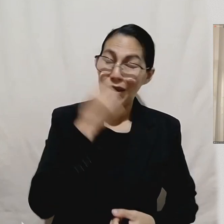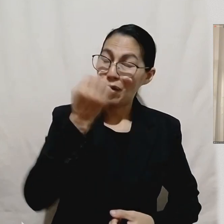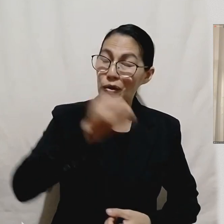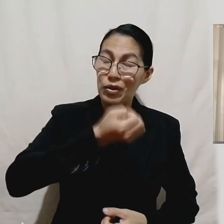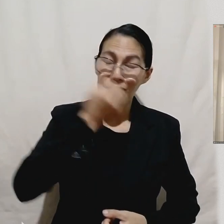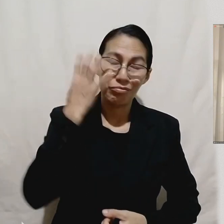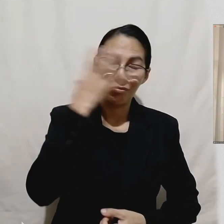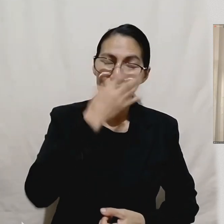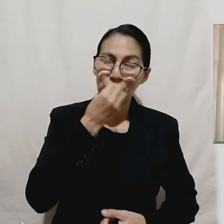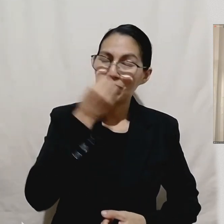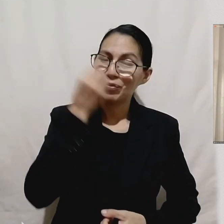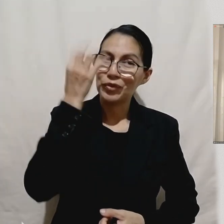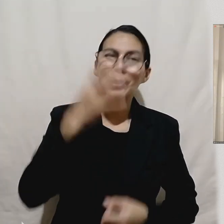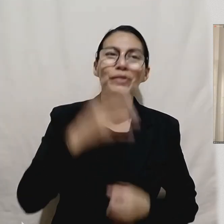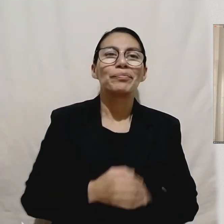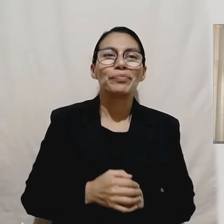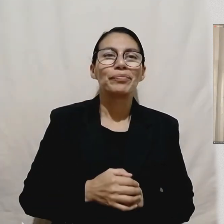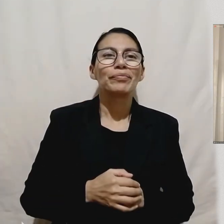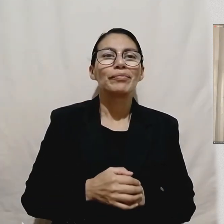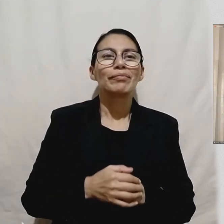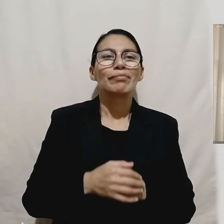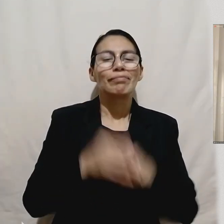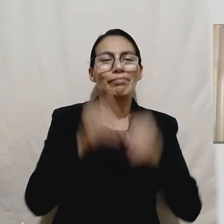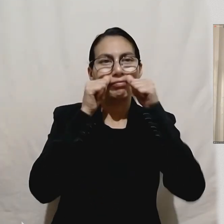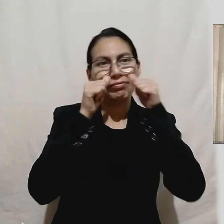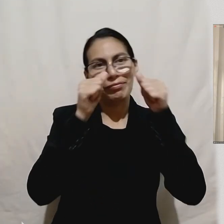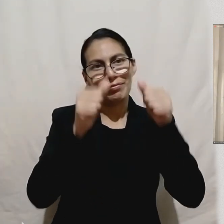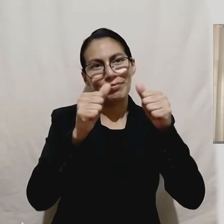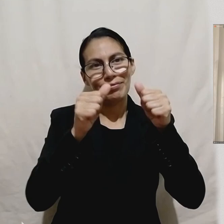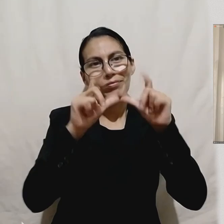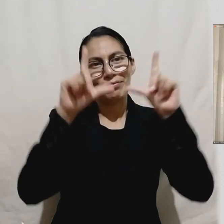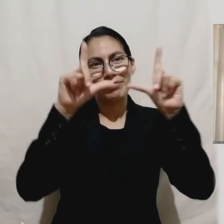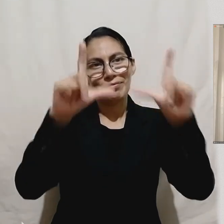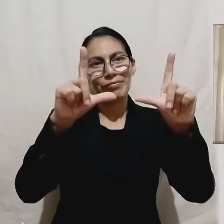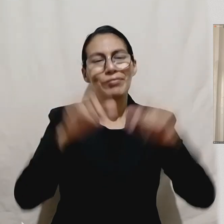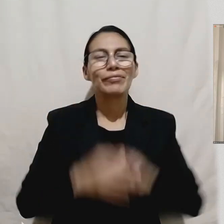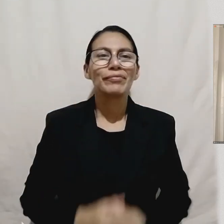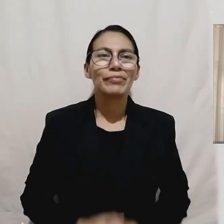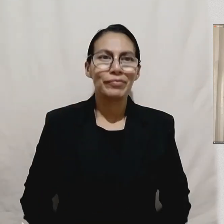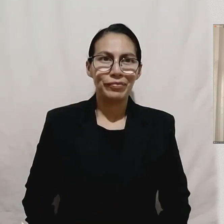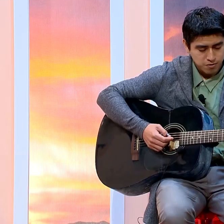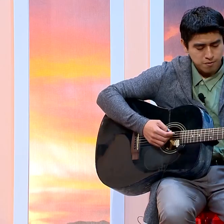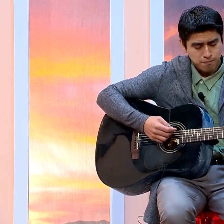qué oración poderosa vamos a escuchar Antonino